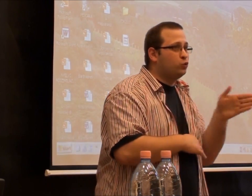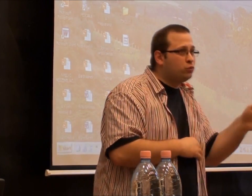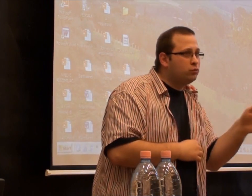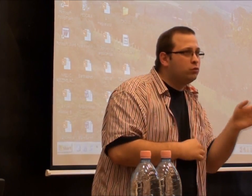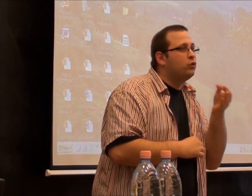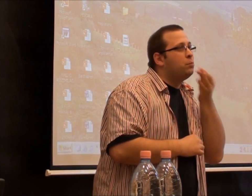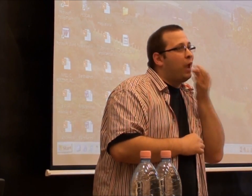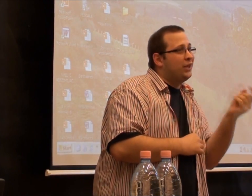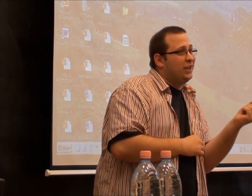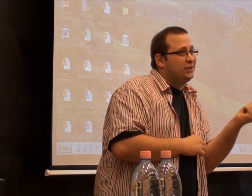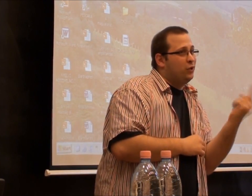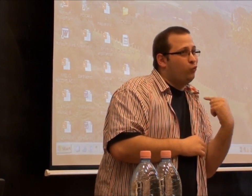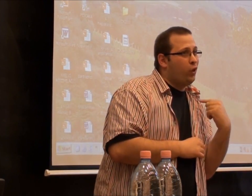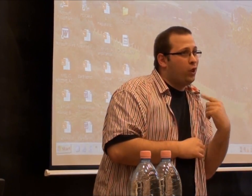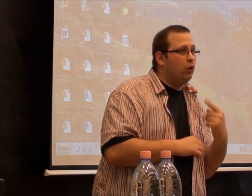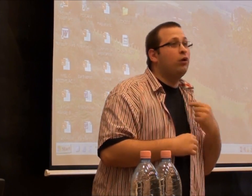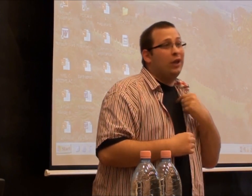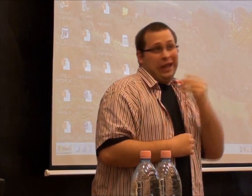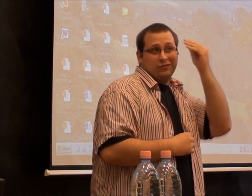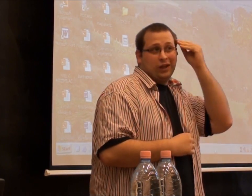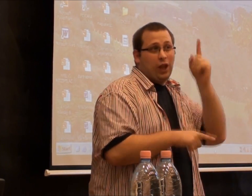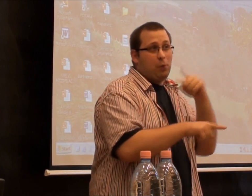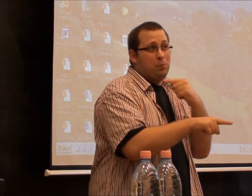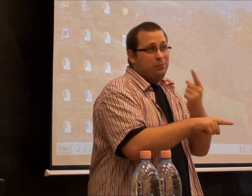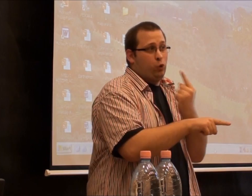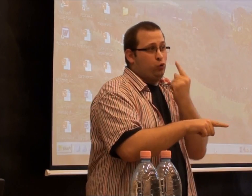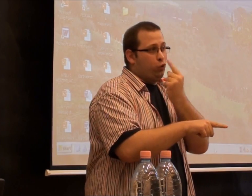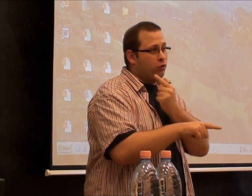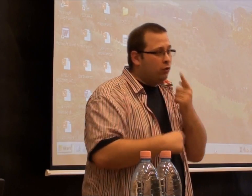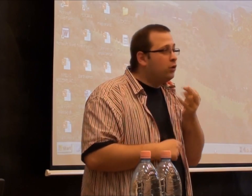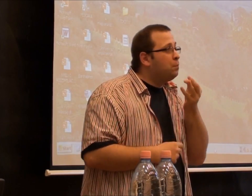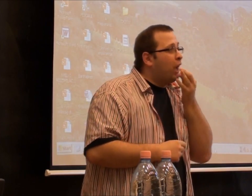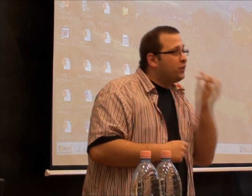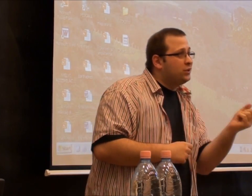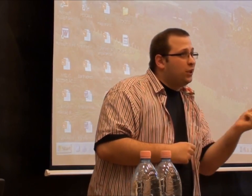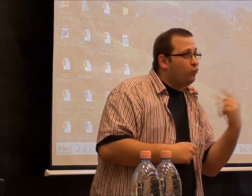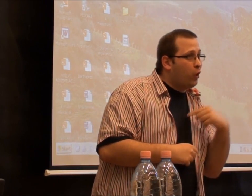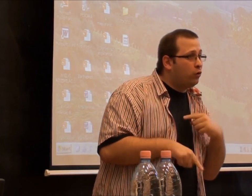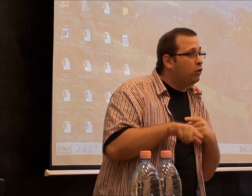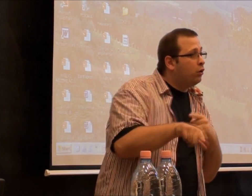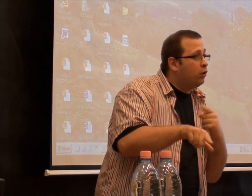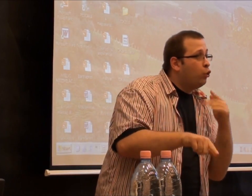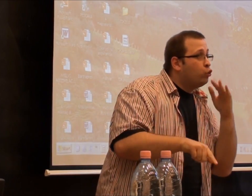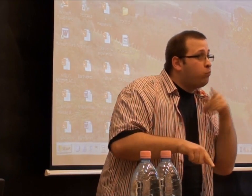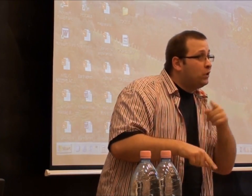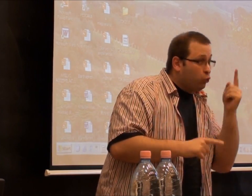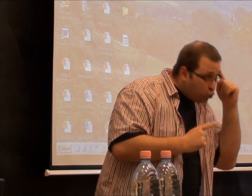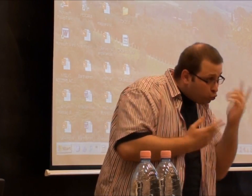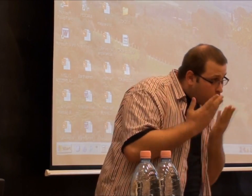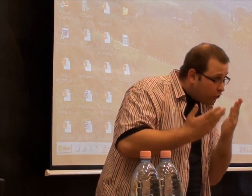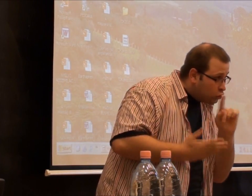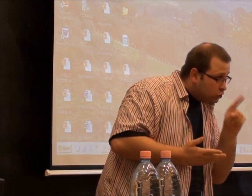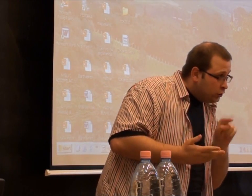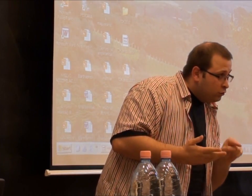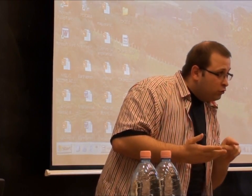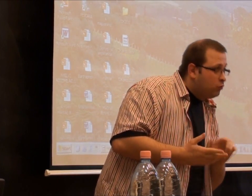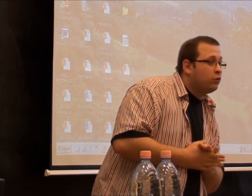a tolmácshoz kezdett beszélni, és megkérdezte tőle, hogy érti, amit mond, megkérdezte, hogy Rob, tudod, s